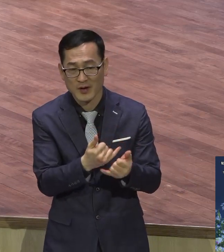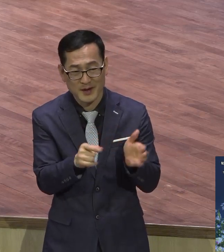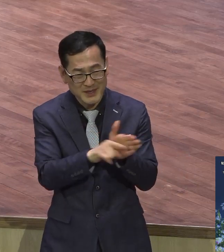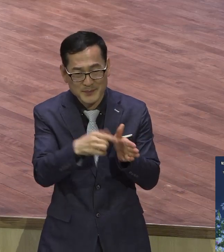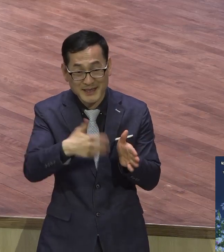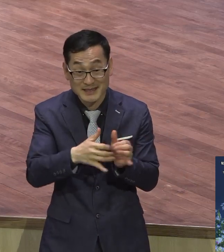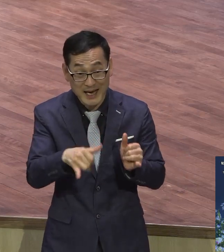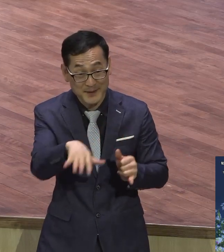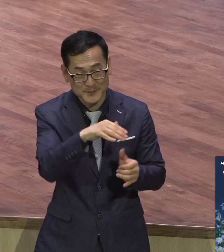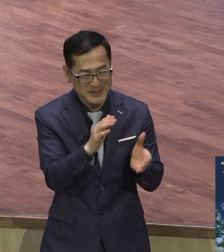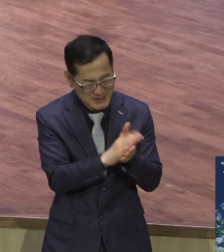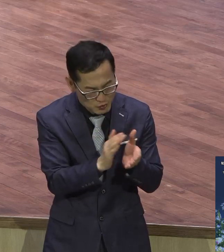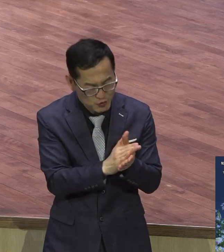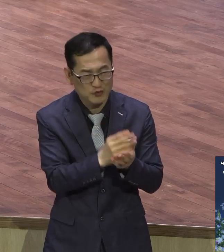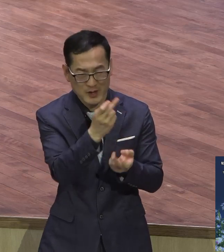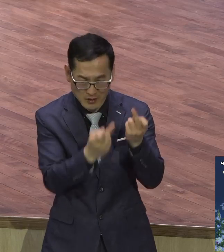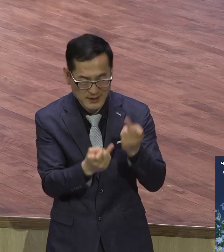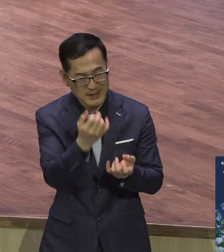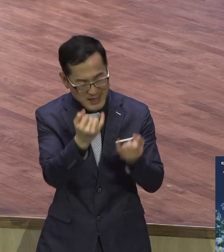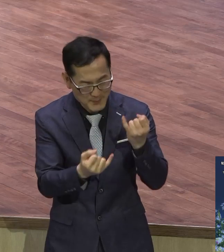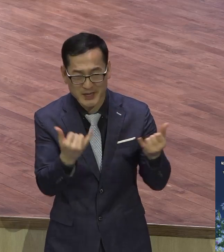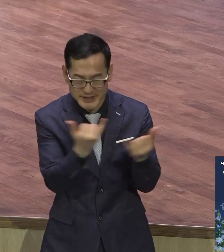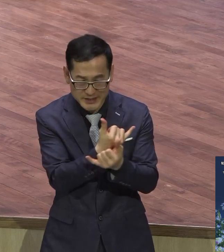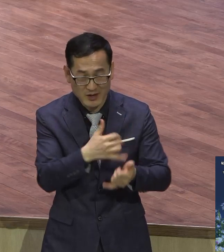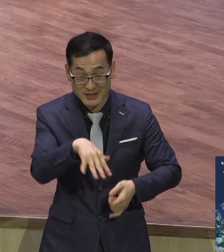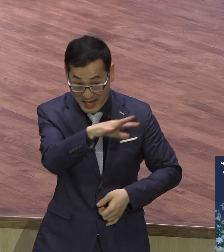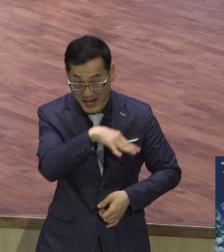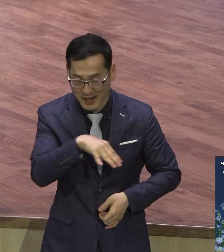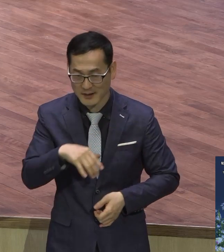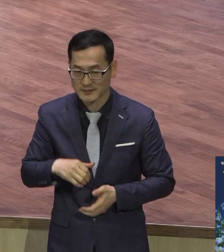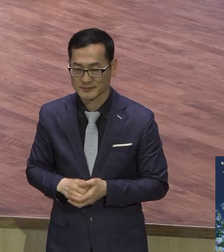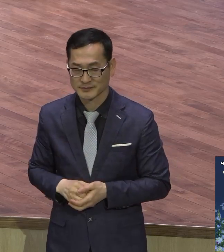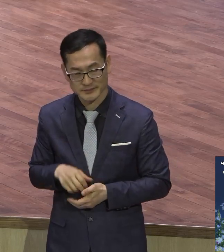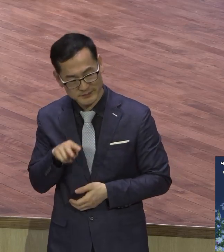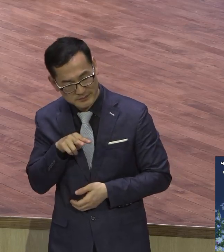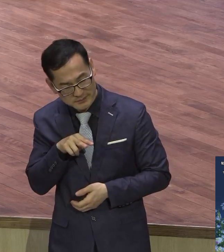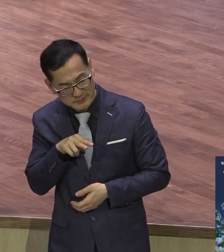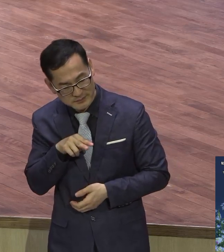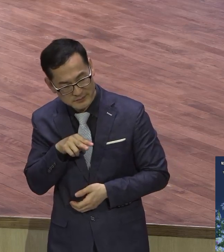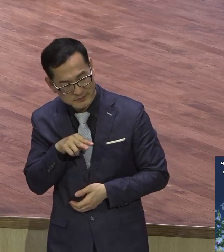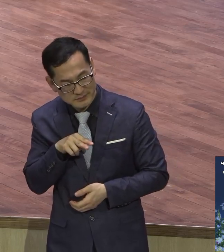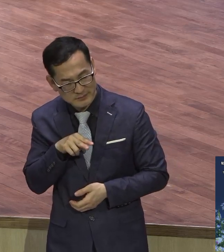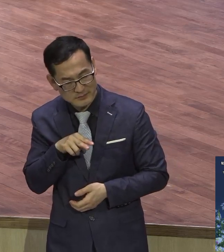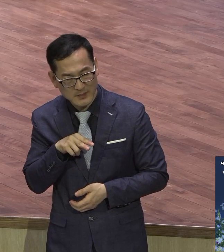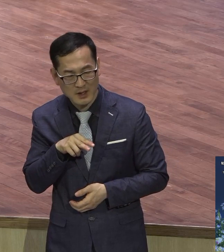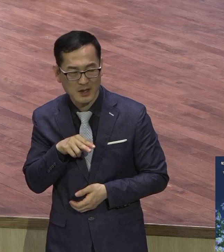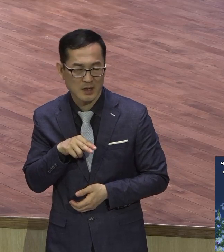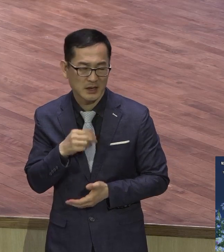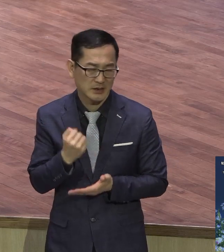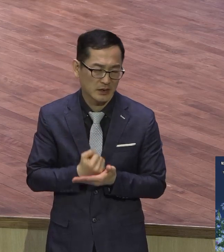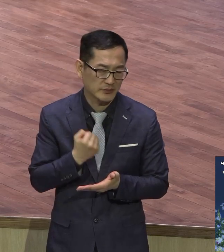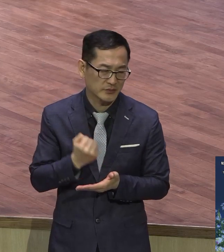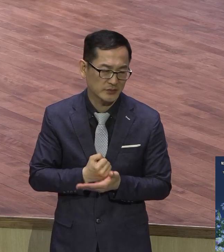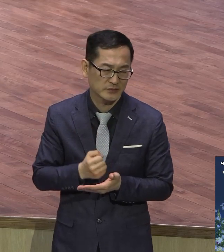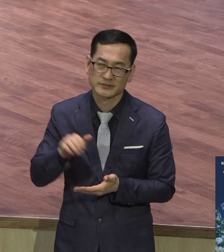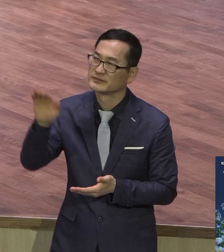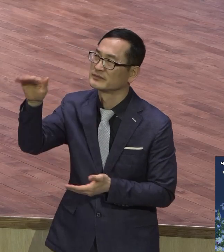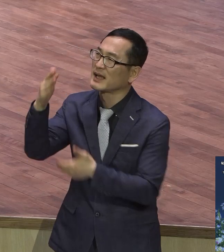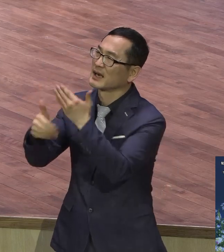친구. 이런 사람들을 바라보면서 여러분 뭐 해야 됩니까? 기도의 자리에 나가야 돼요.